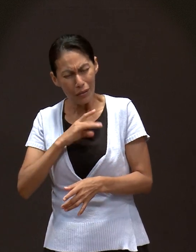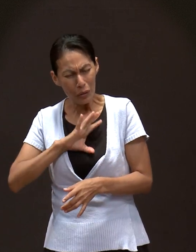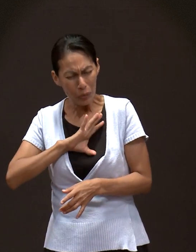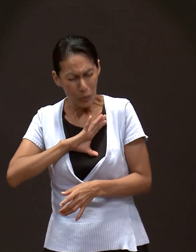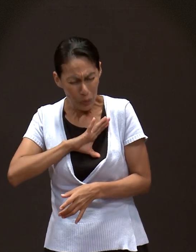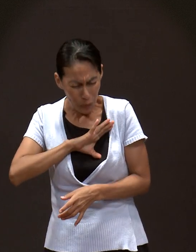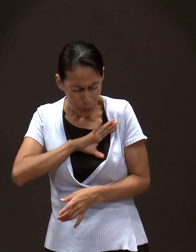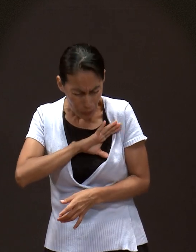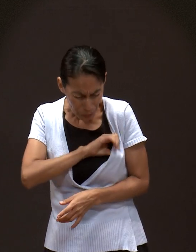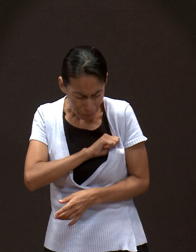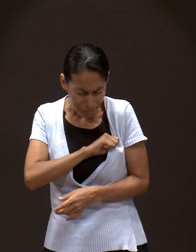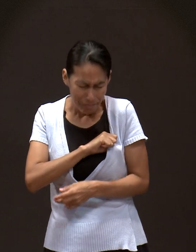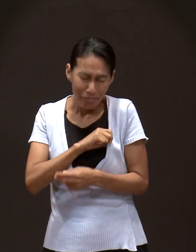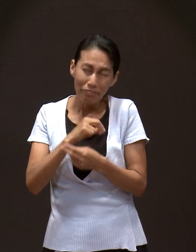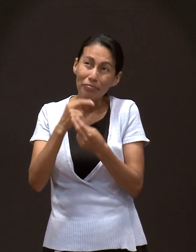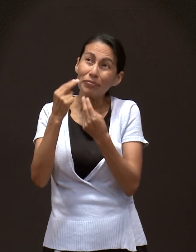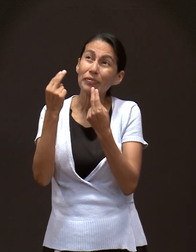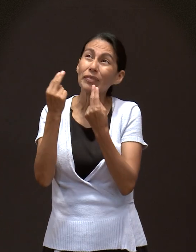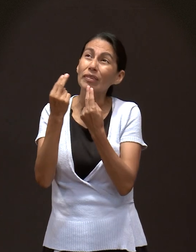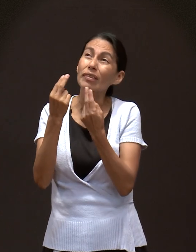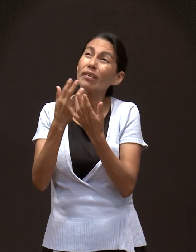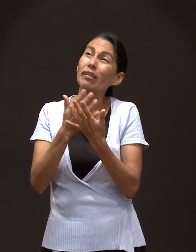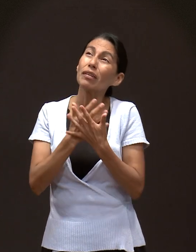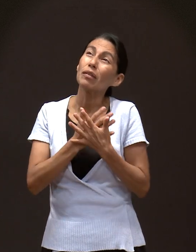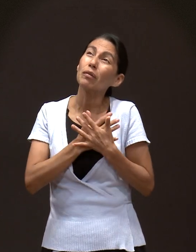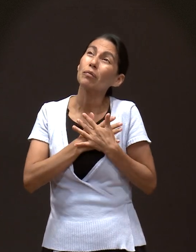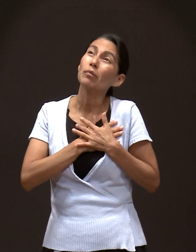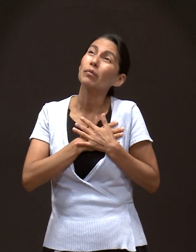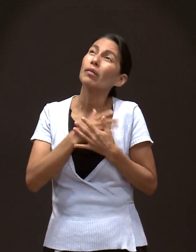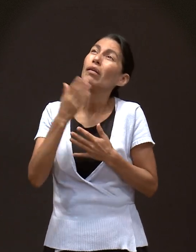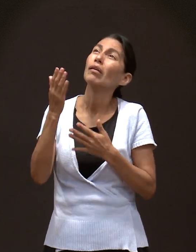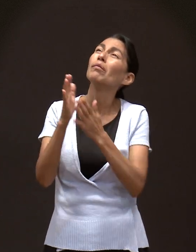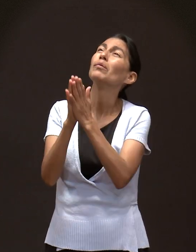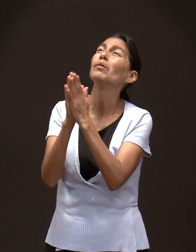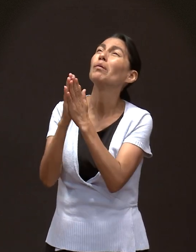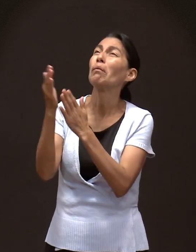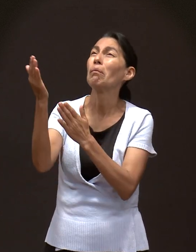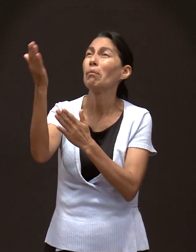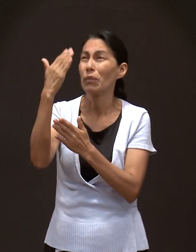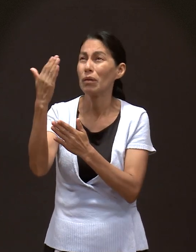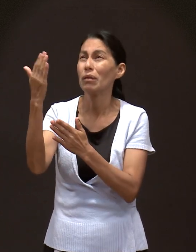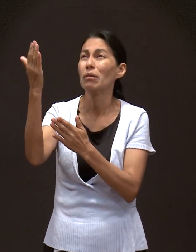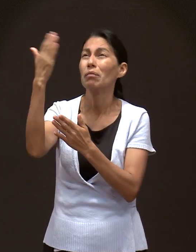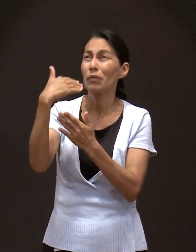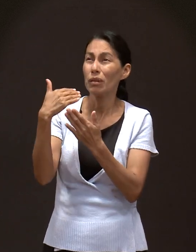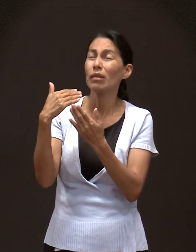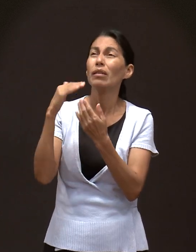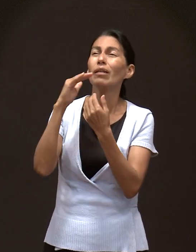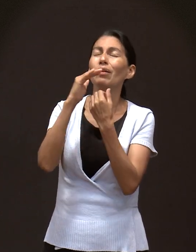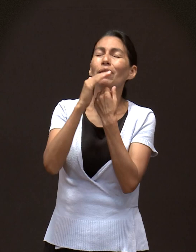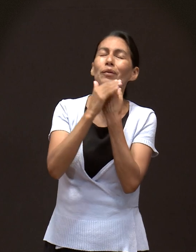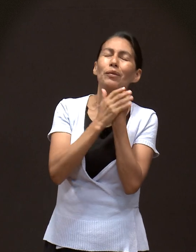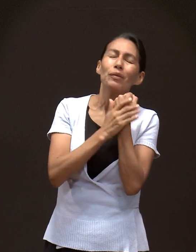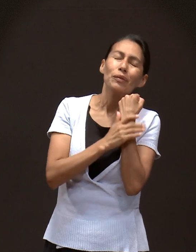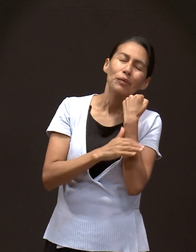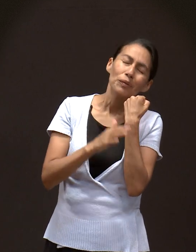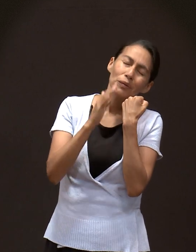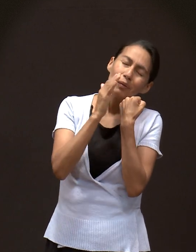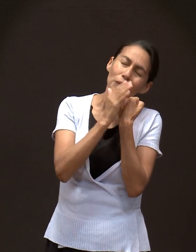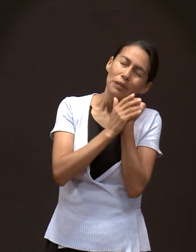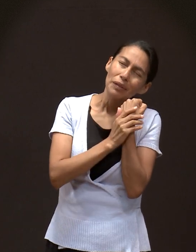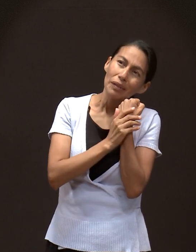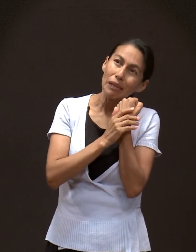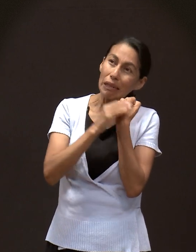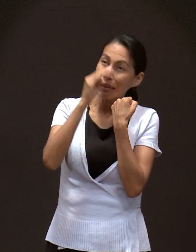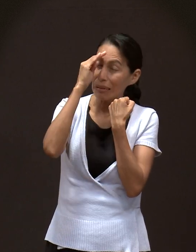contrito, humillado, necesitado de su amor. Y de verdad le dices, Señor, ven, por favor, ven y consuela mi dolor.